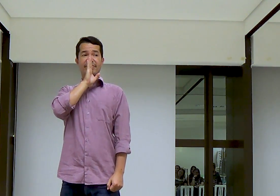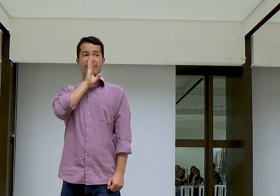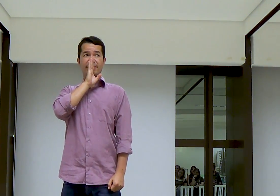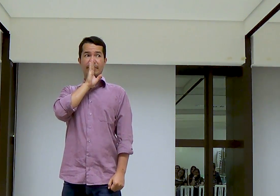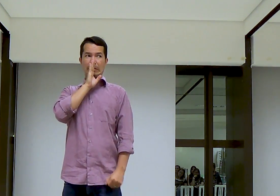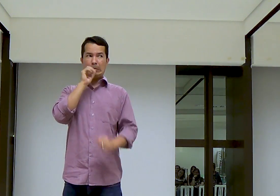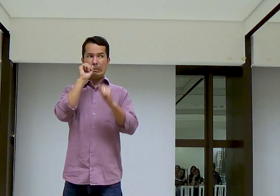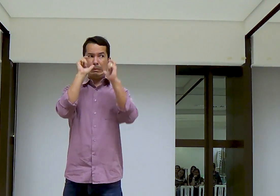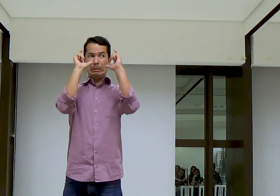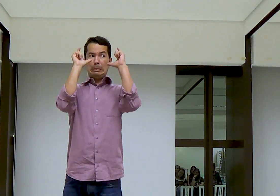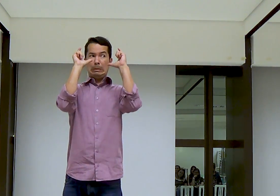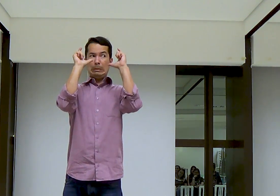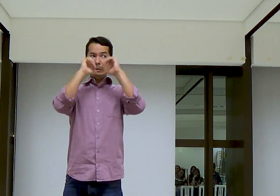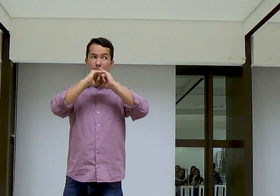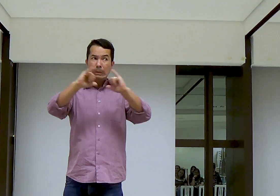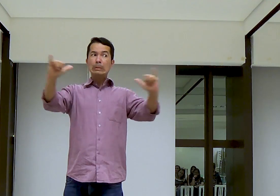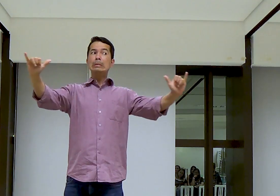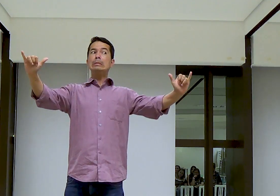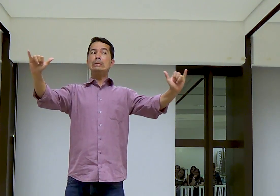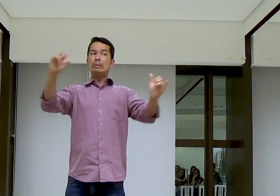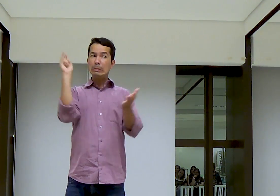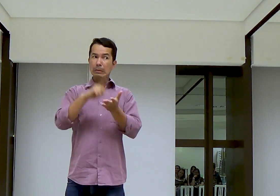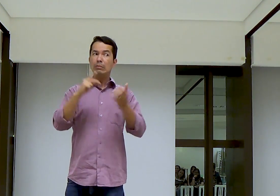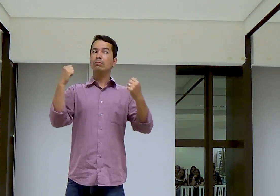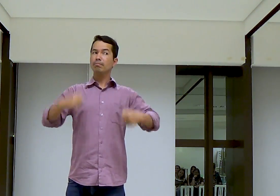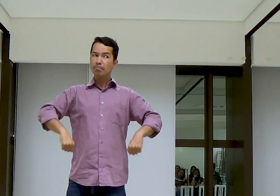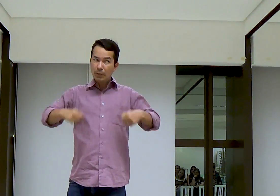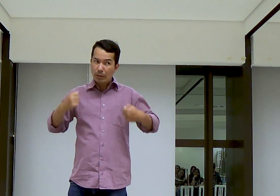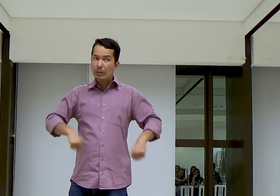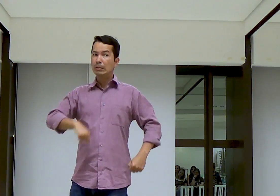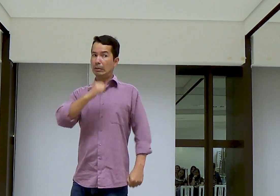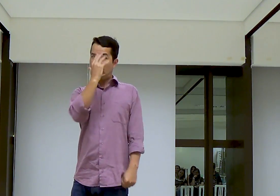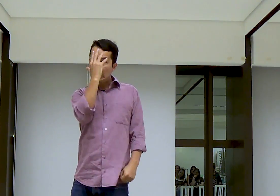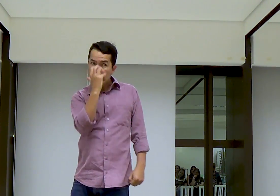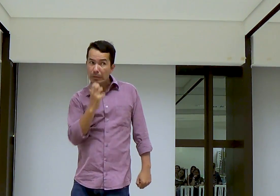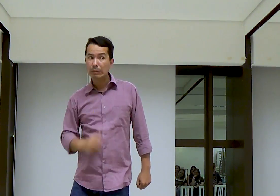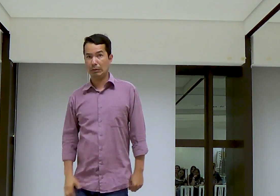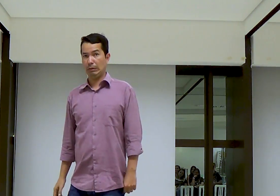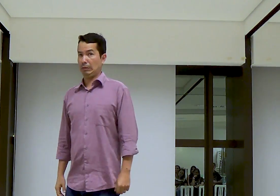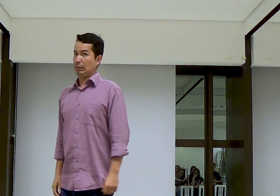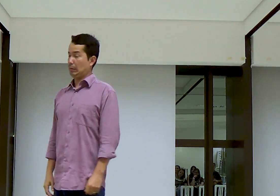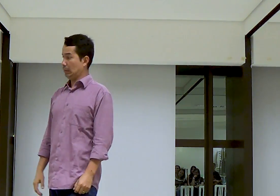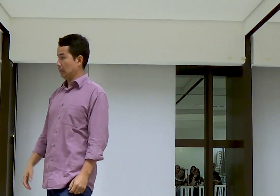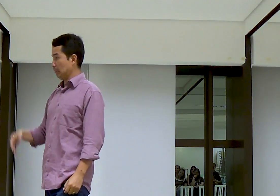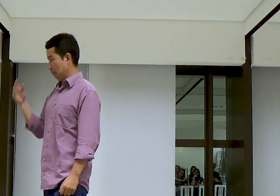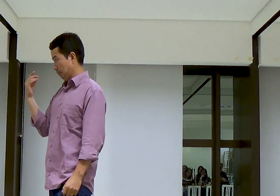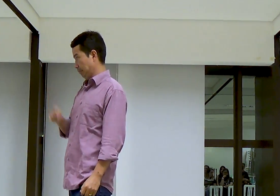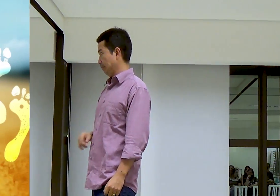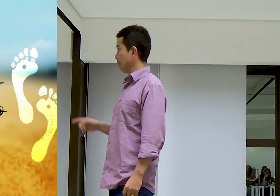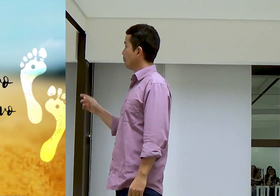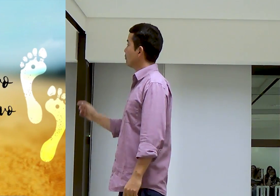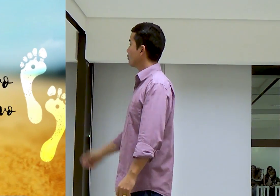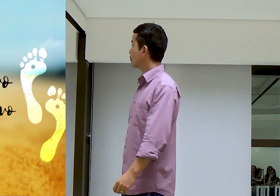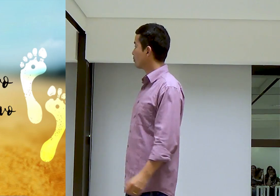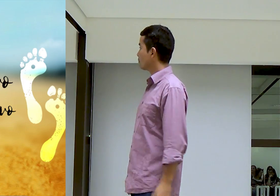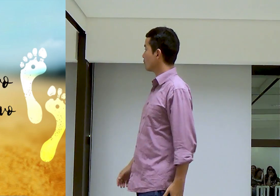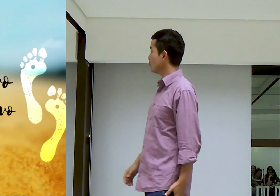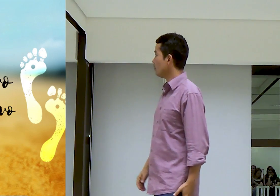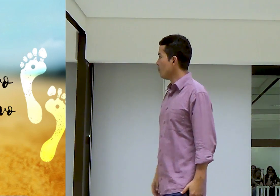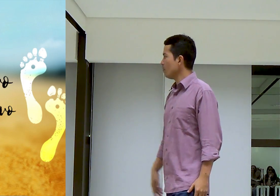anunciar, mas às vezes a gente está paradão ali, quieto, sem falar nada. Mas é muito sério isso, é o que nós precisamos, veja lá.